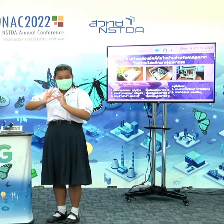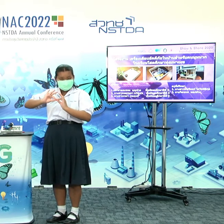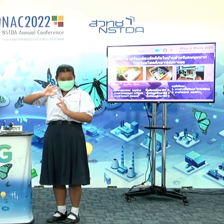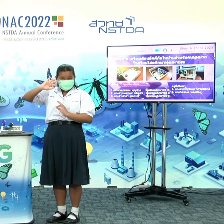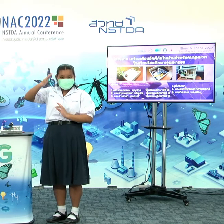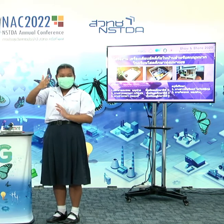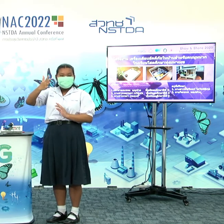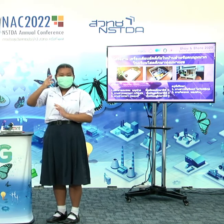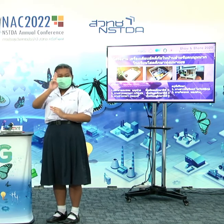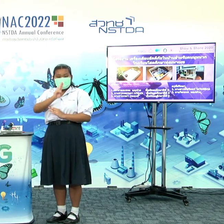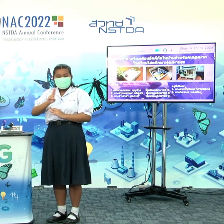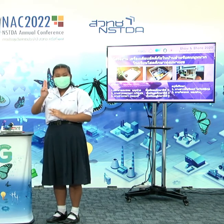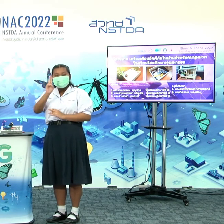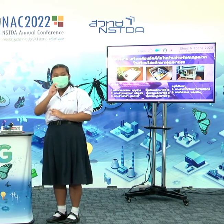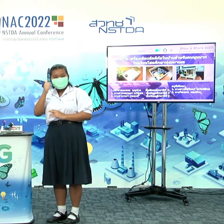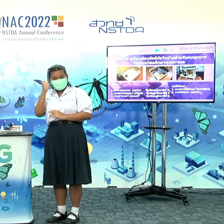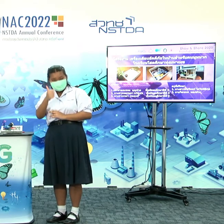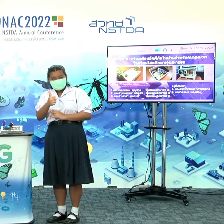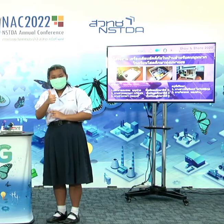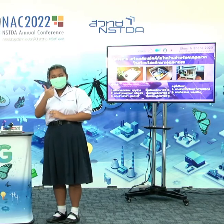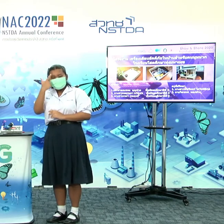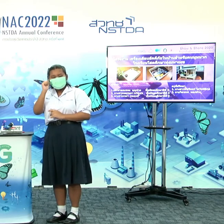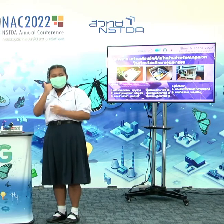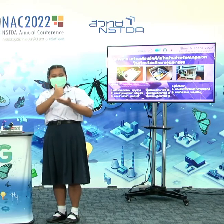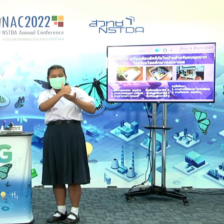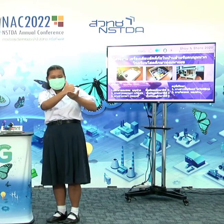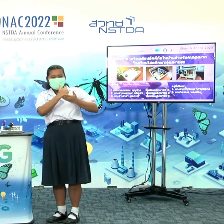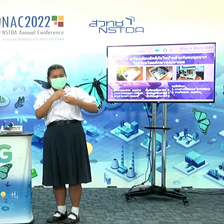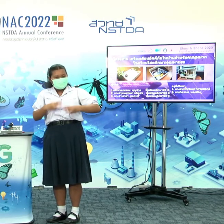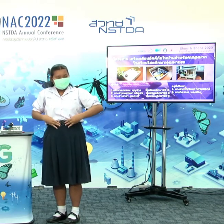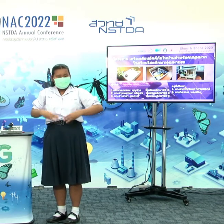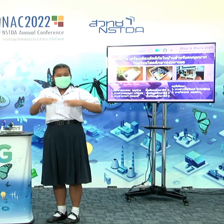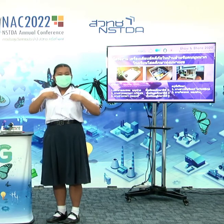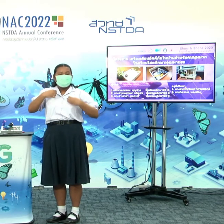มาจากการเรียนรู้ด้วยบอร์ดคิดไบค่ะแล้วก็ทำให้ช่วย